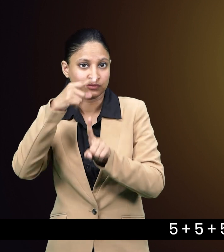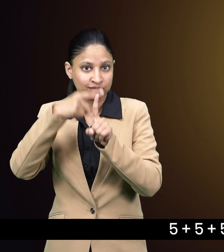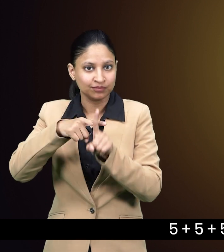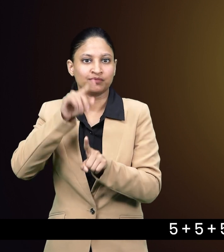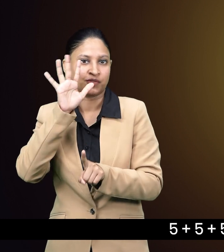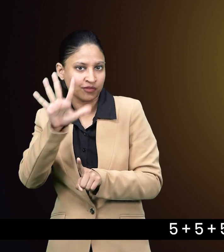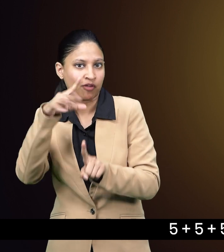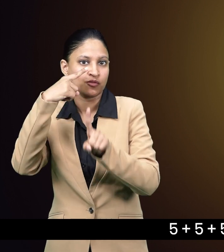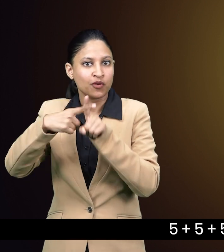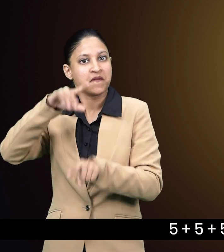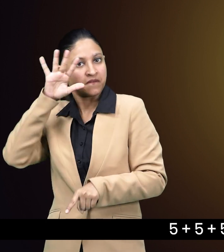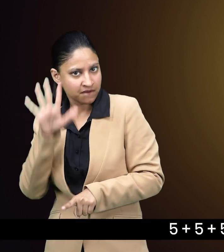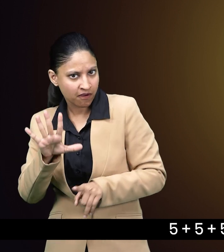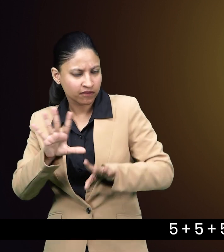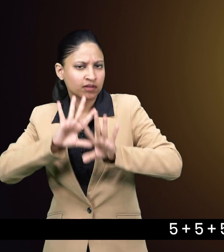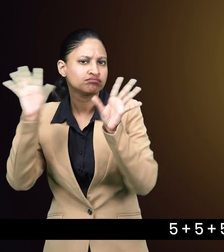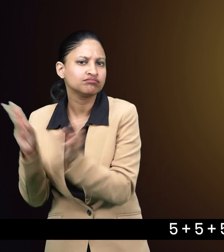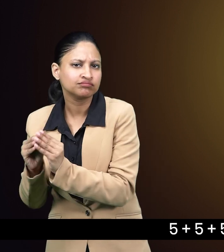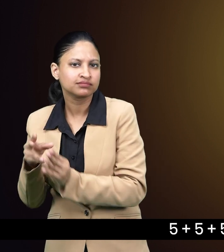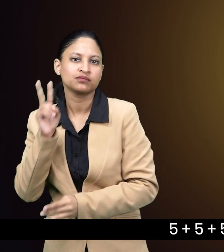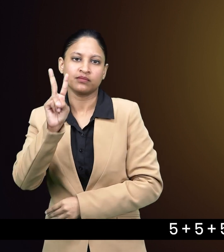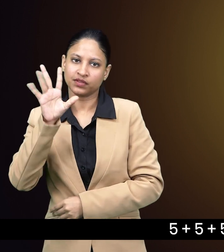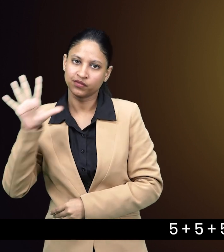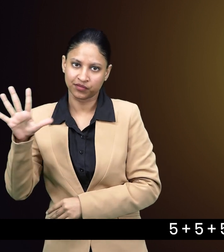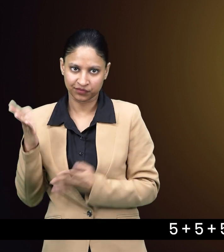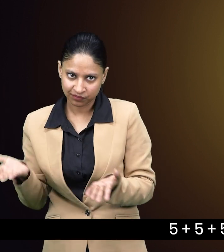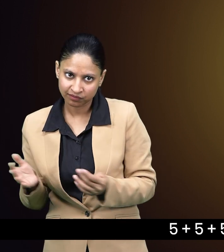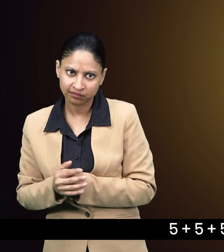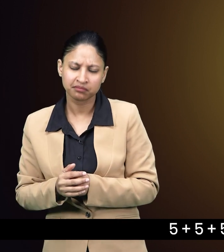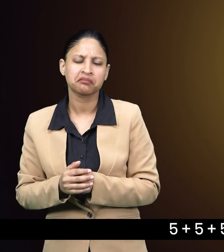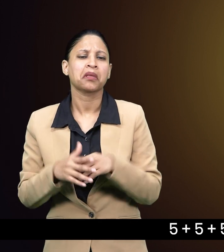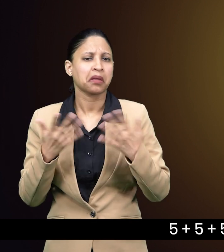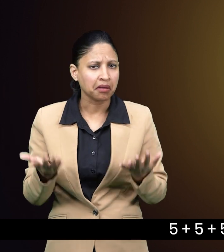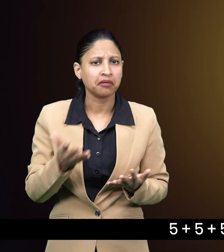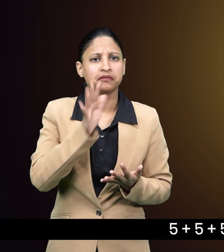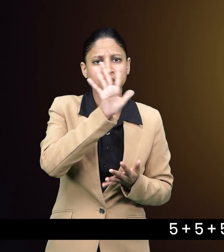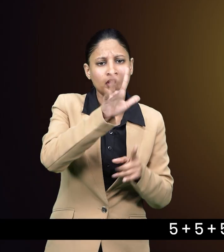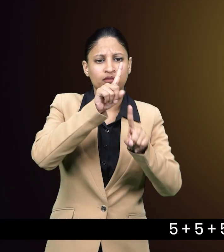बरोबर 25. म्हणून 5 गुणिले 5 बरोबर 25.